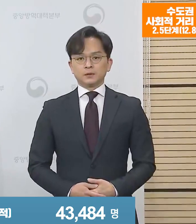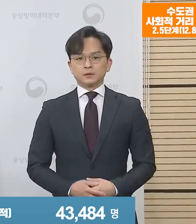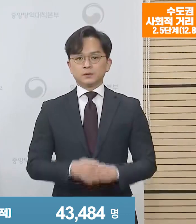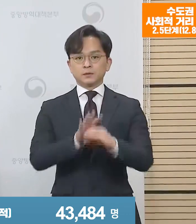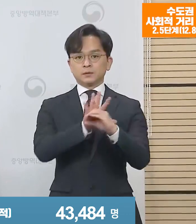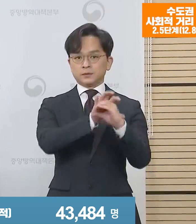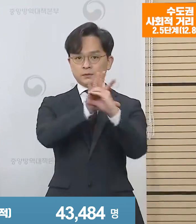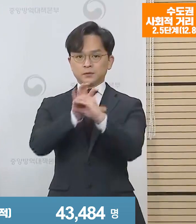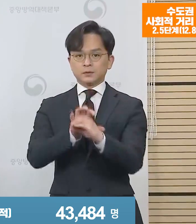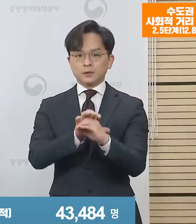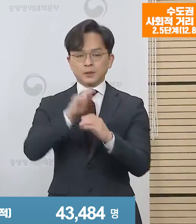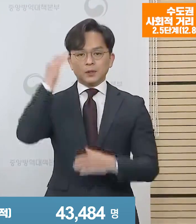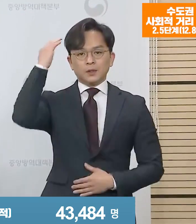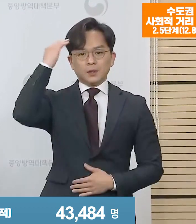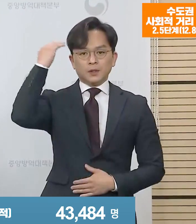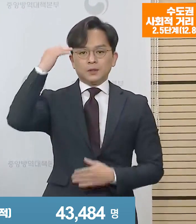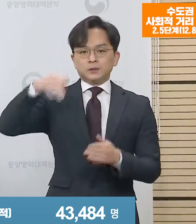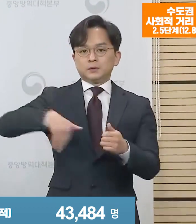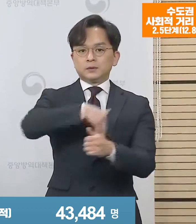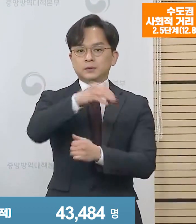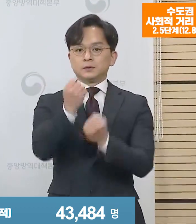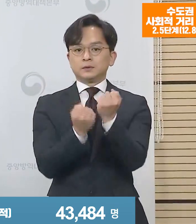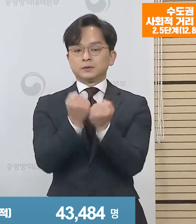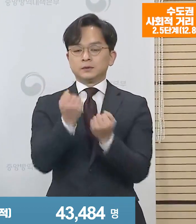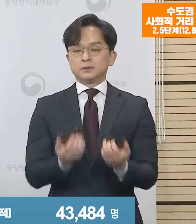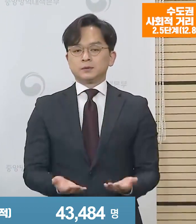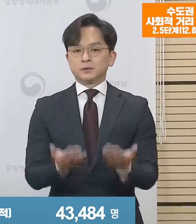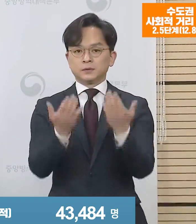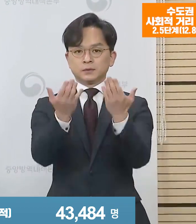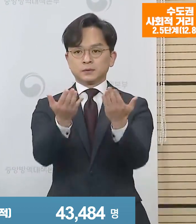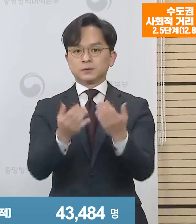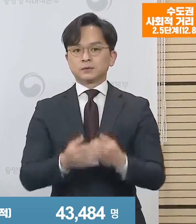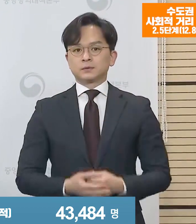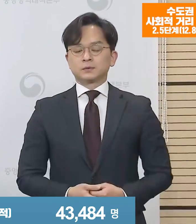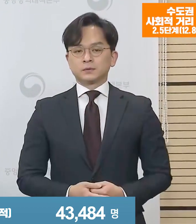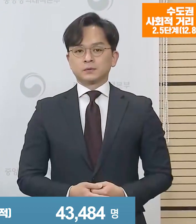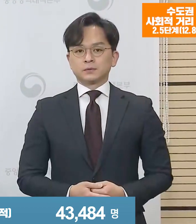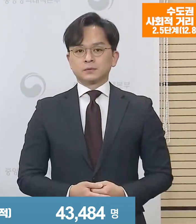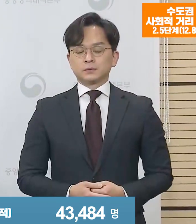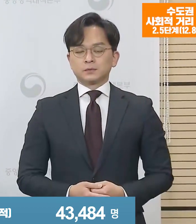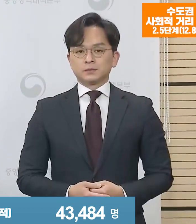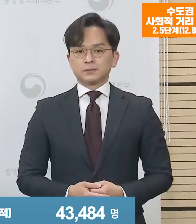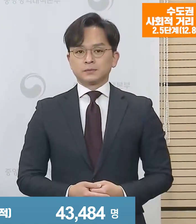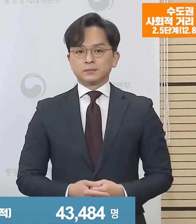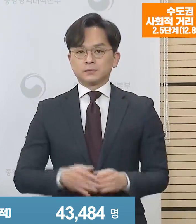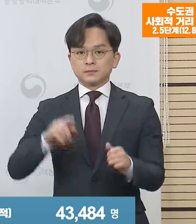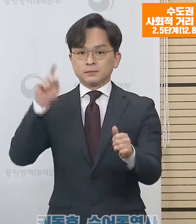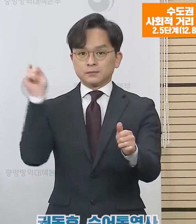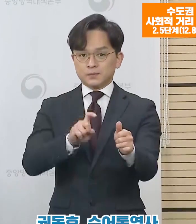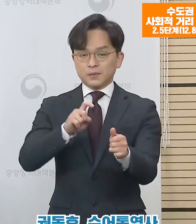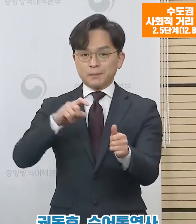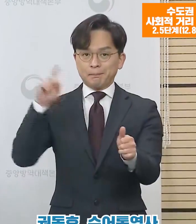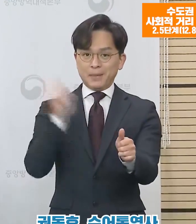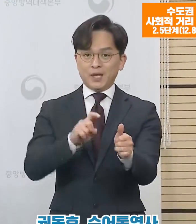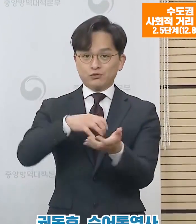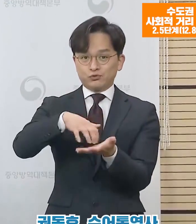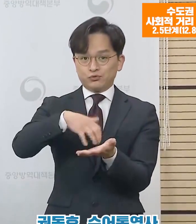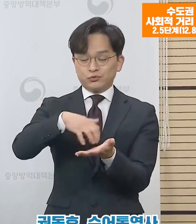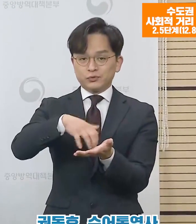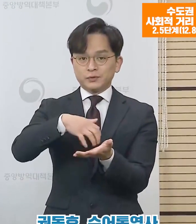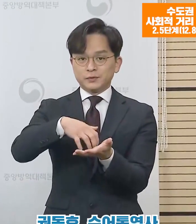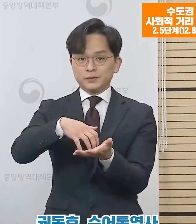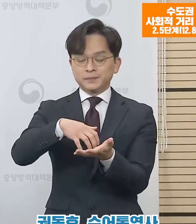코로나 바이러스 감염증 19 국내 발생 현황을 설명드리겠습니다. 12월 14일 0시 기준으로 국내 발생